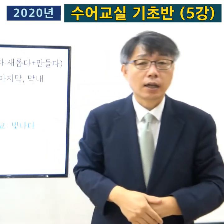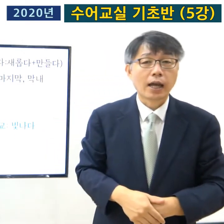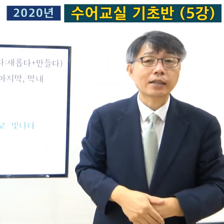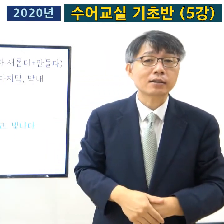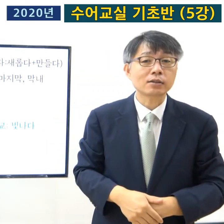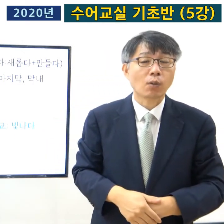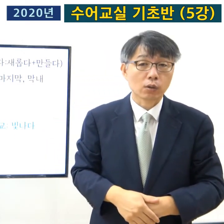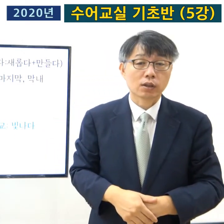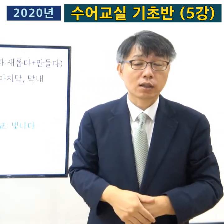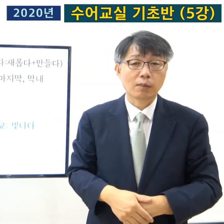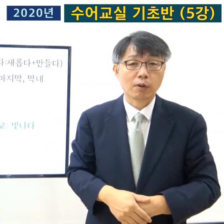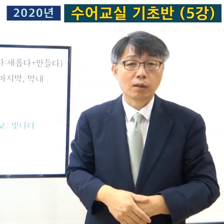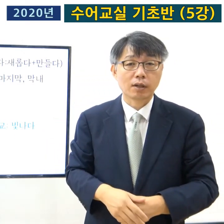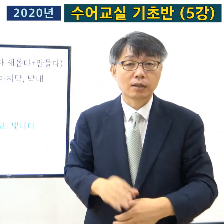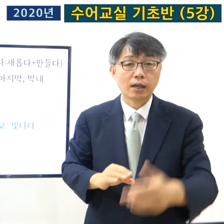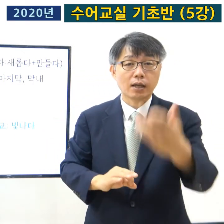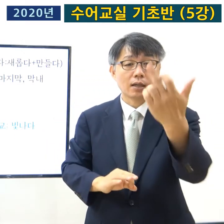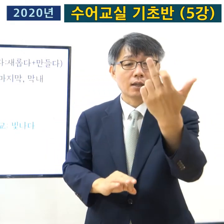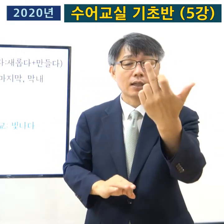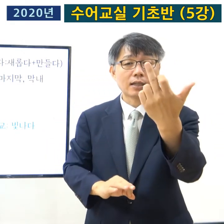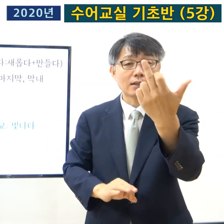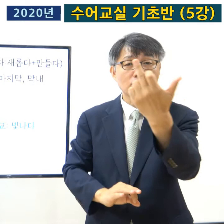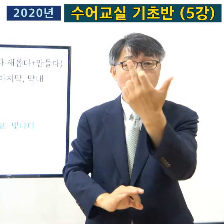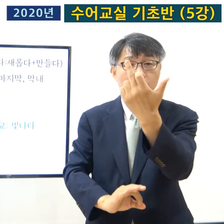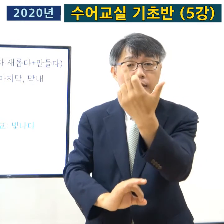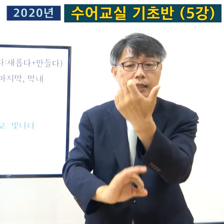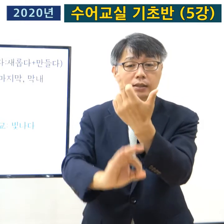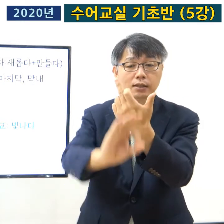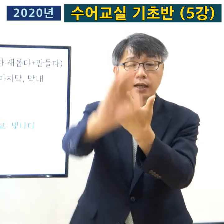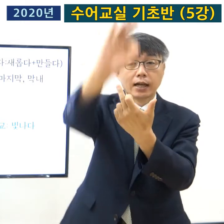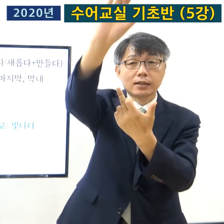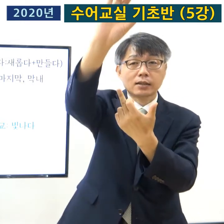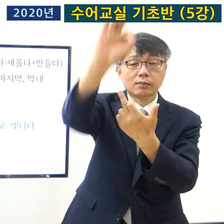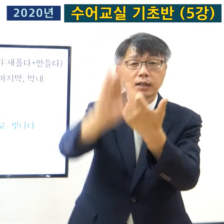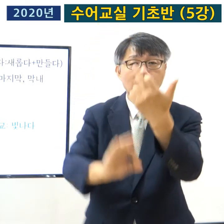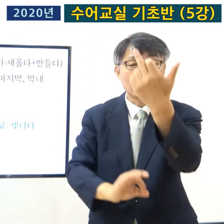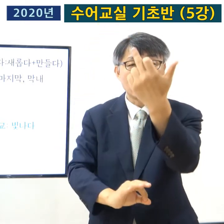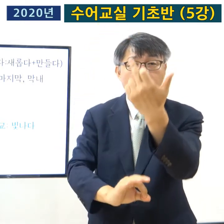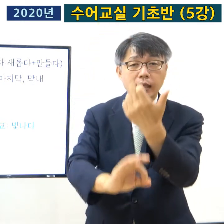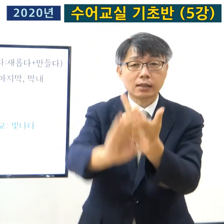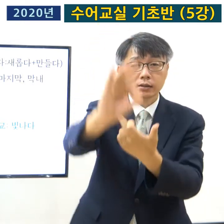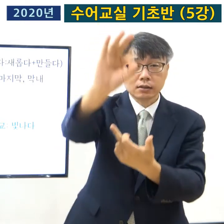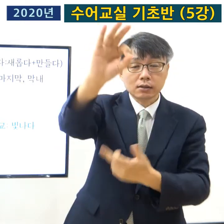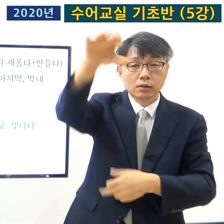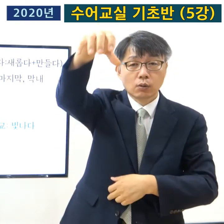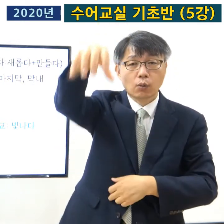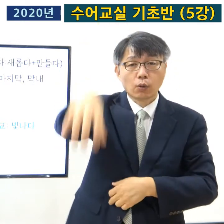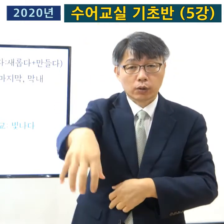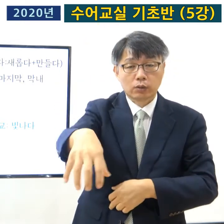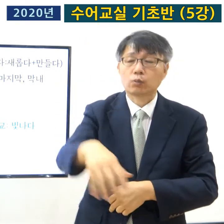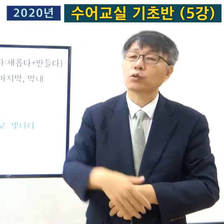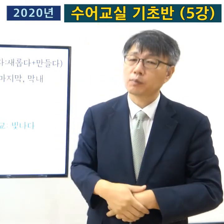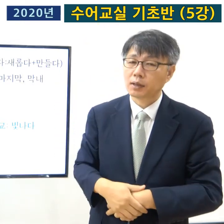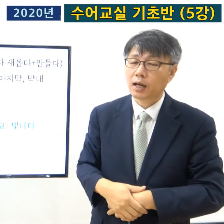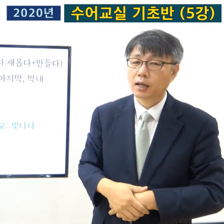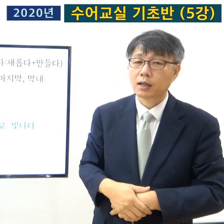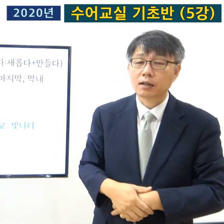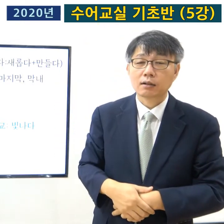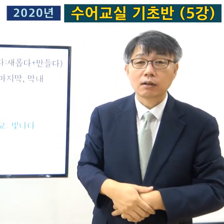해 뜨는 곳 이렇게 표현하면 되는데 이게 산이고요. 산에서 이렇게 해가 뜨는 겁니다. 해 뜨는 곳 동쪽입니다.